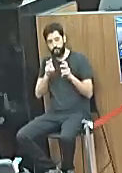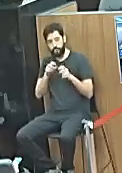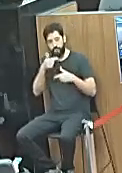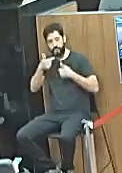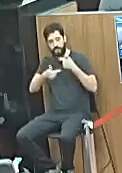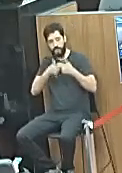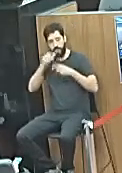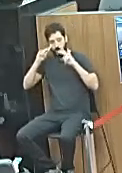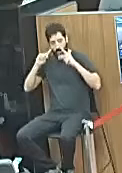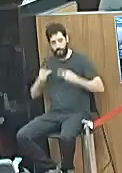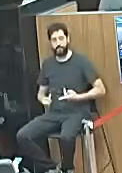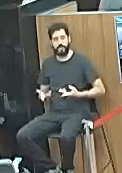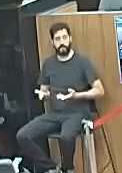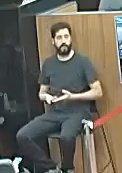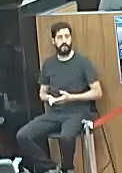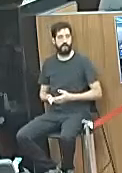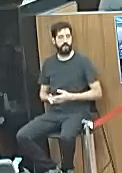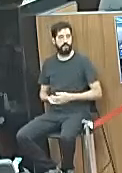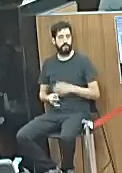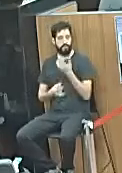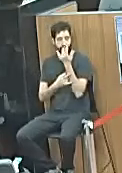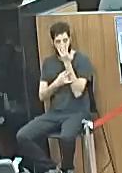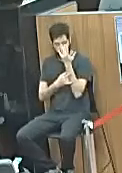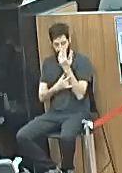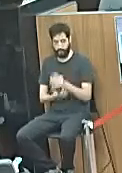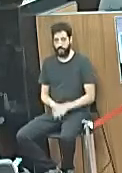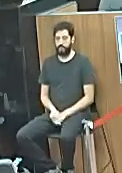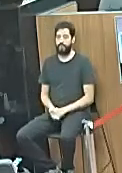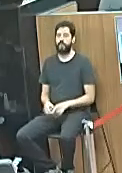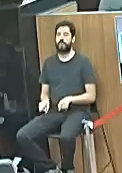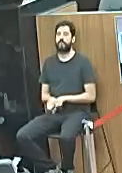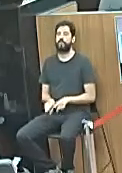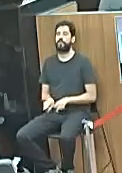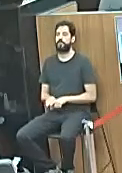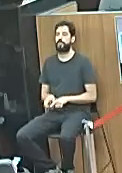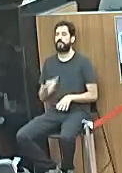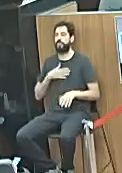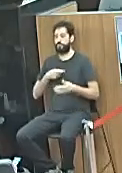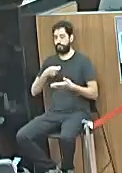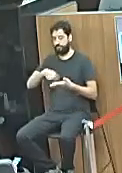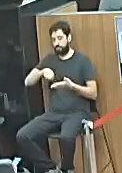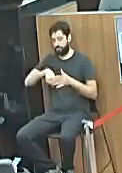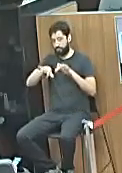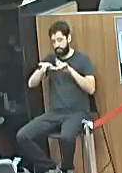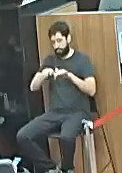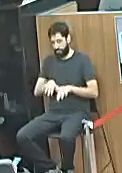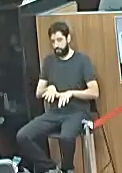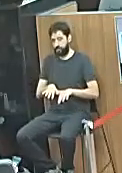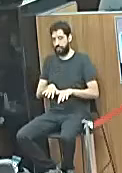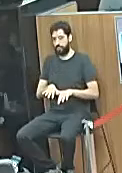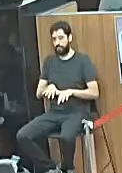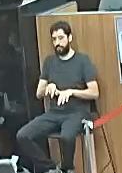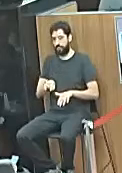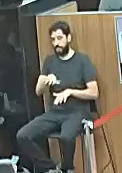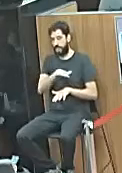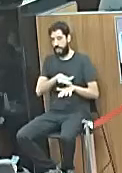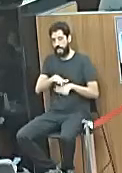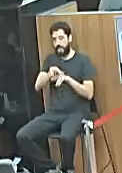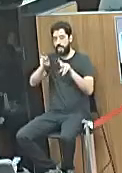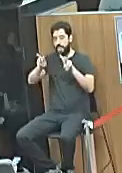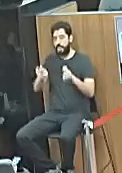lá da universidade federal de minas gerais e tocou como relatora é do da área